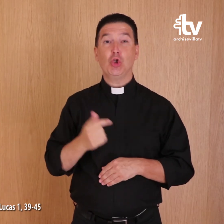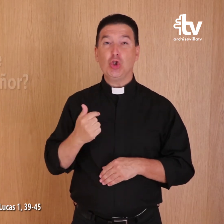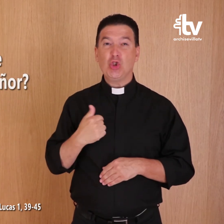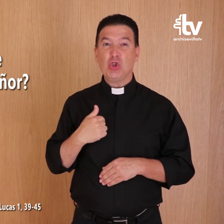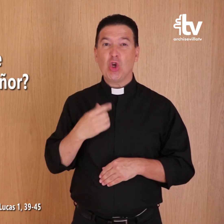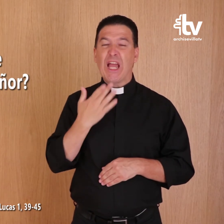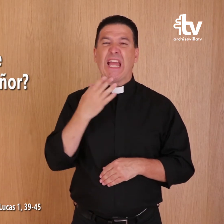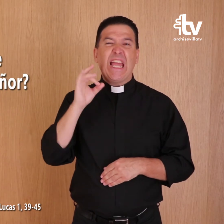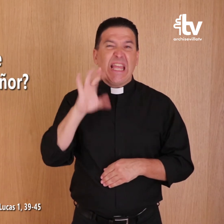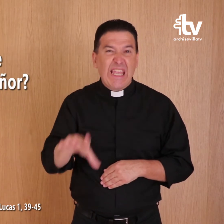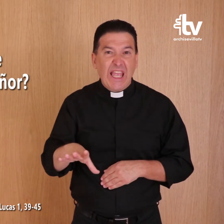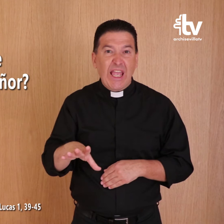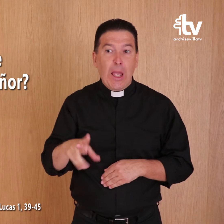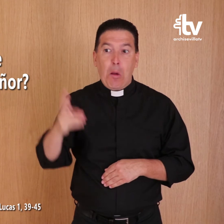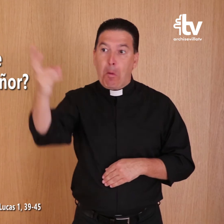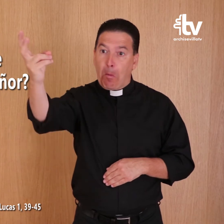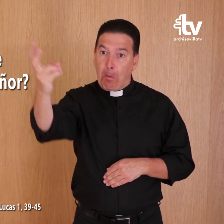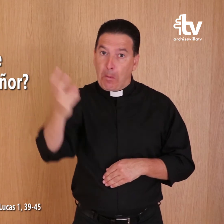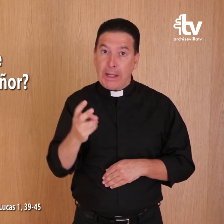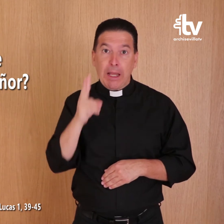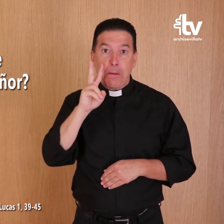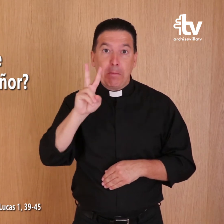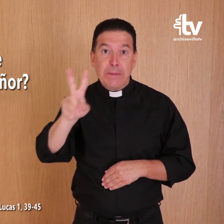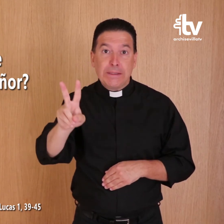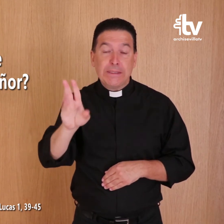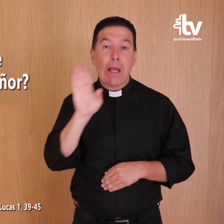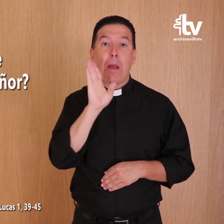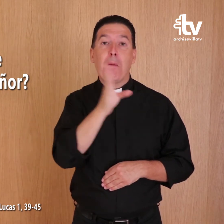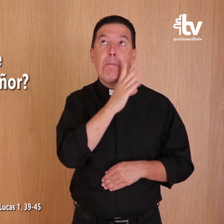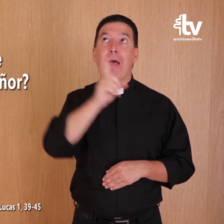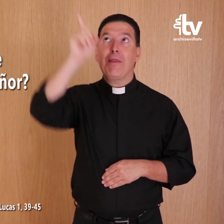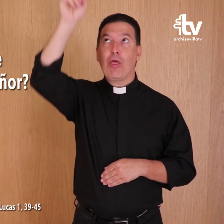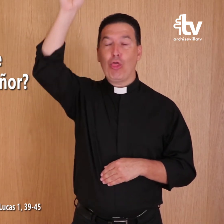¿Quién soy yo para que me visite la Madre de mi Señor?